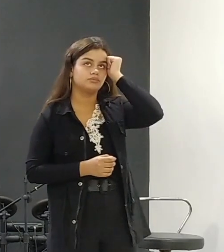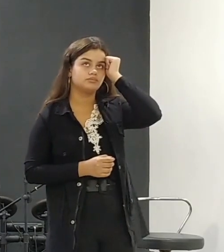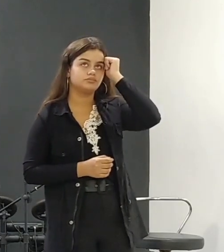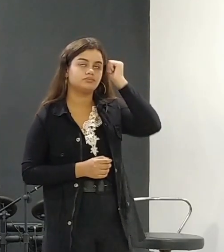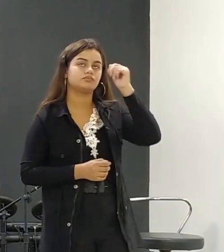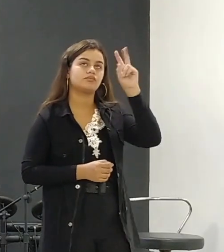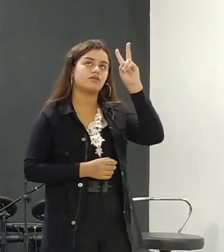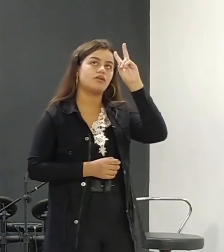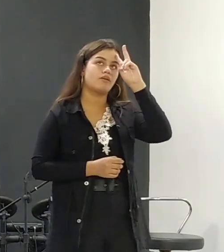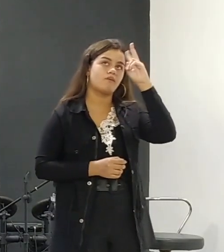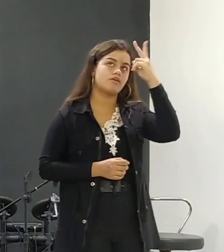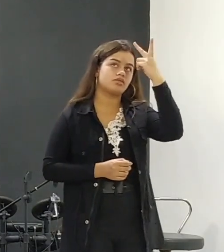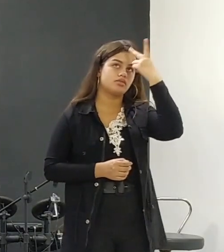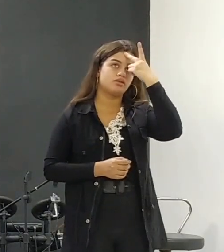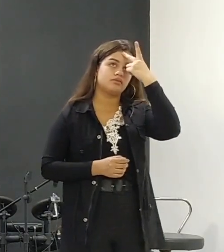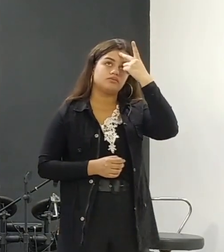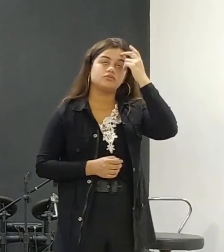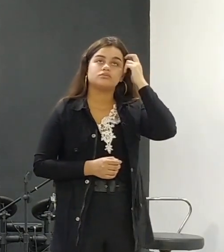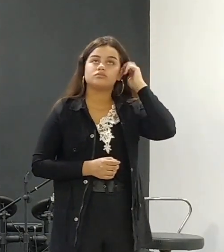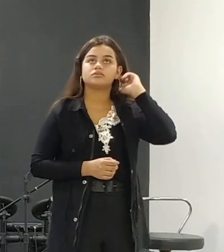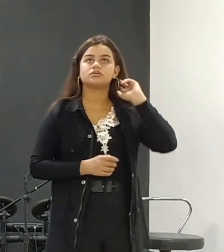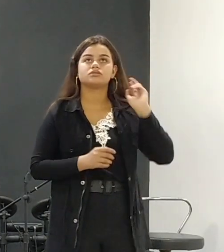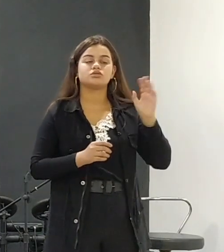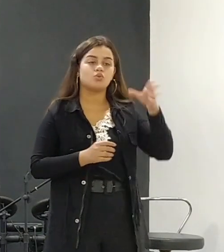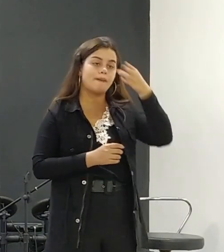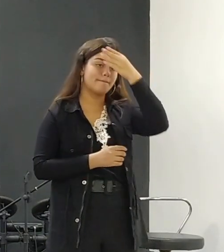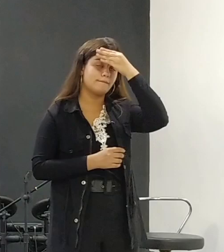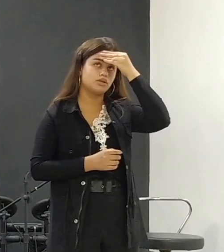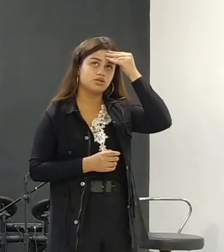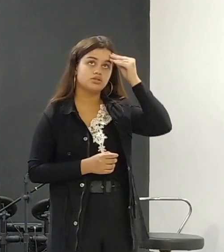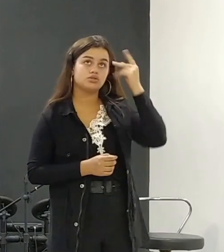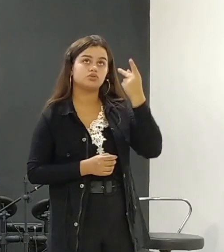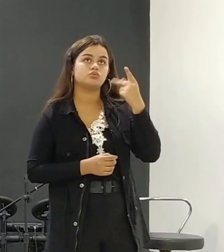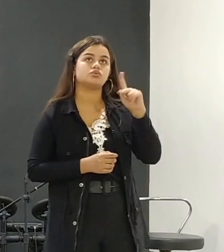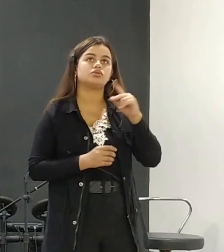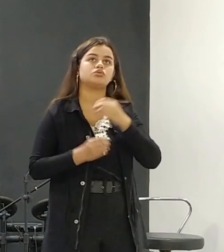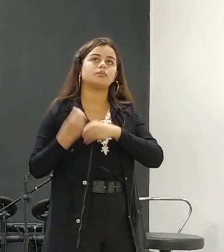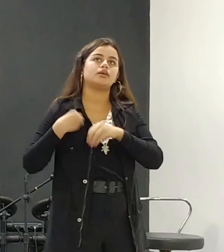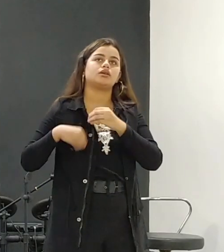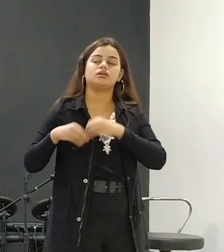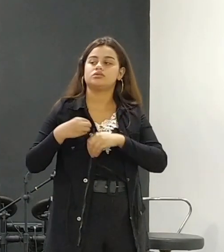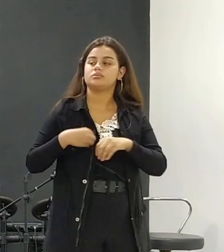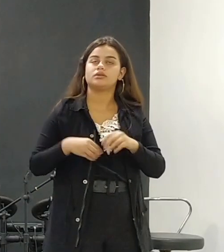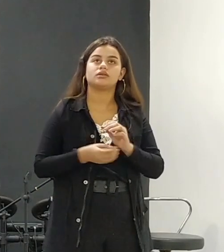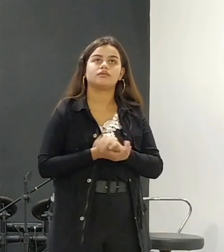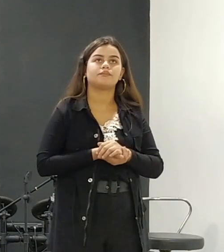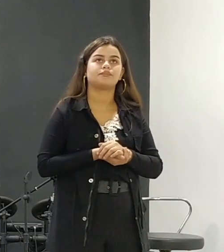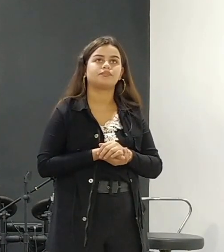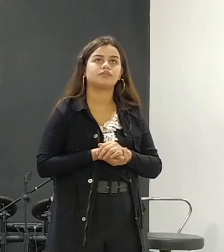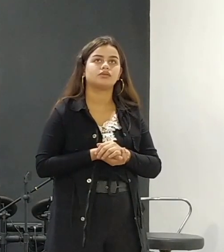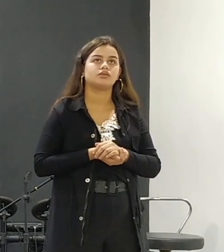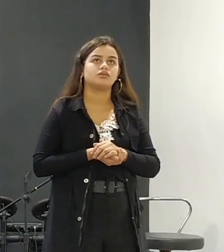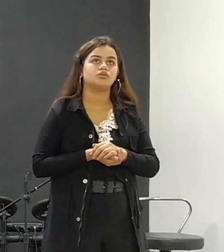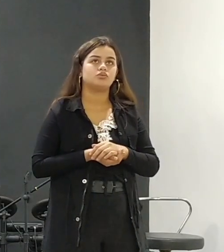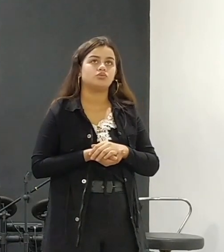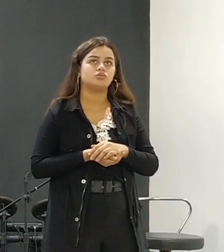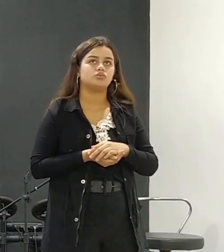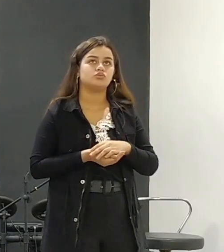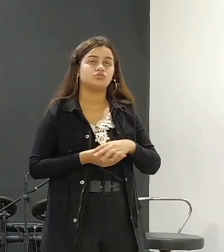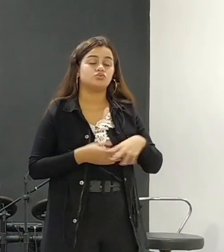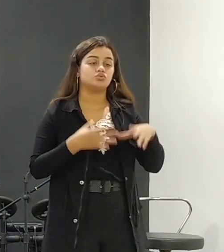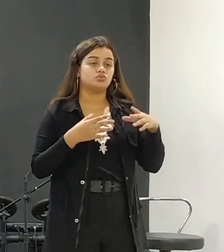arrependei-vos, pois, e convertei-vos, para que sejam apagados os vossos pecados, e para que venham assim os tempos